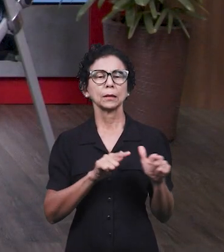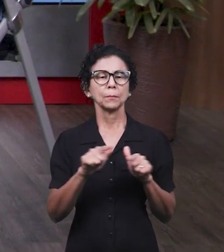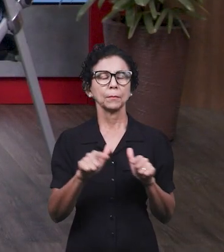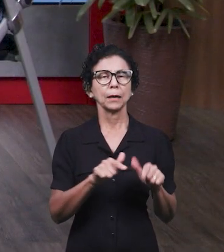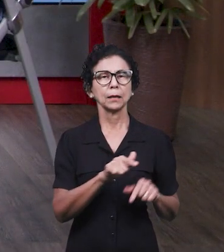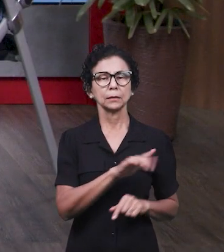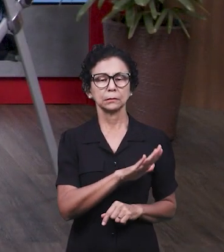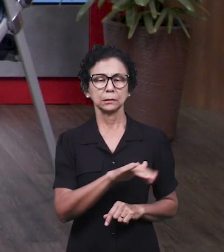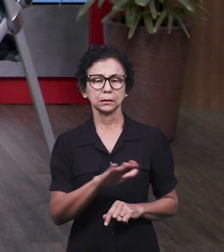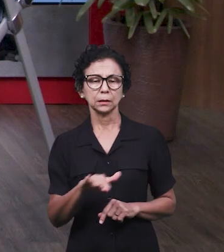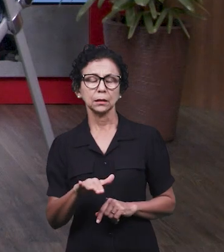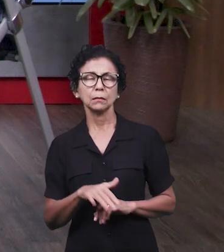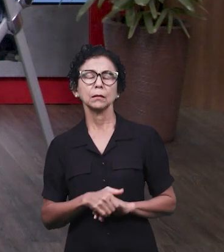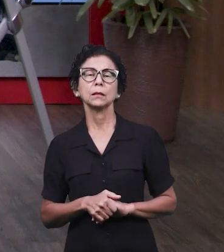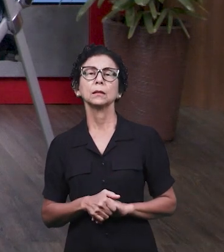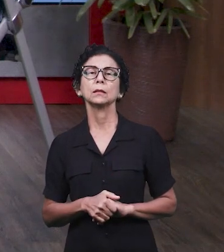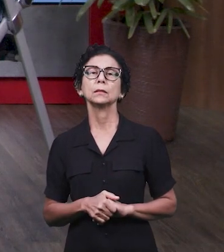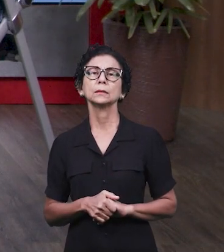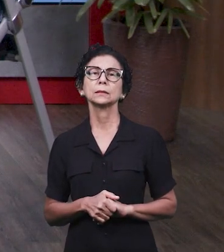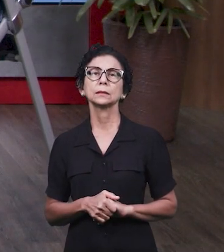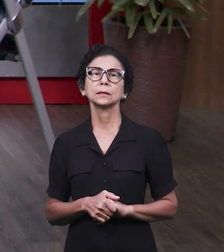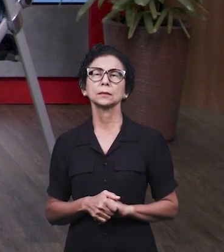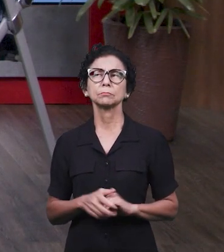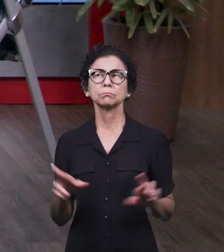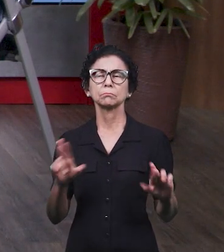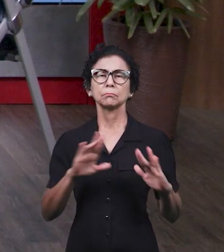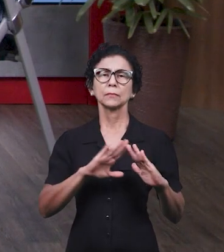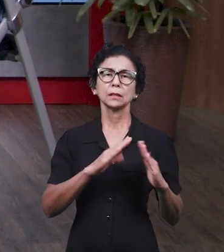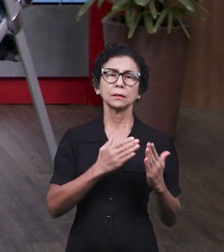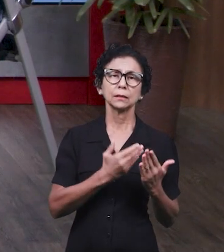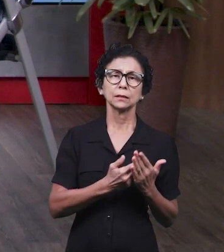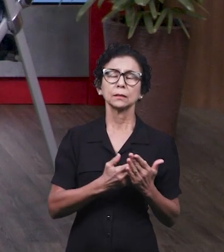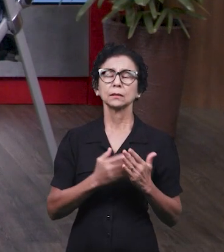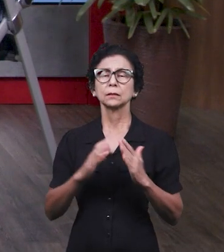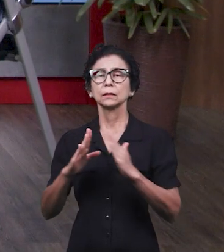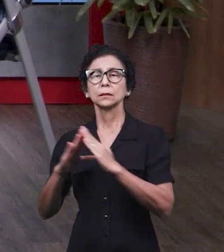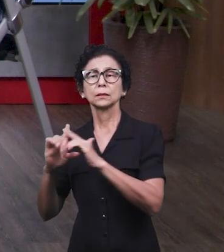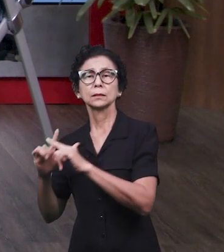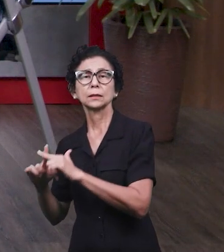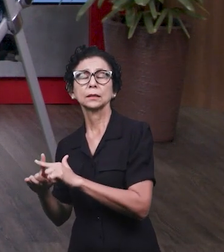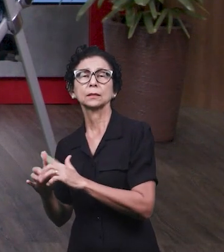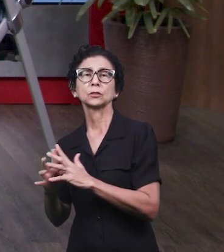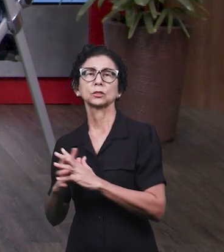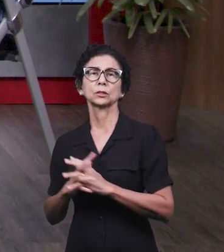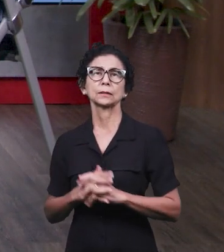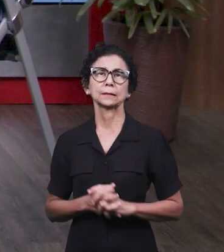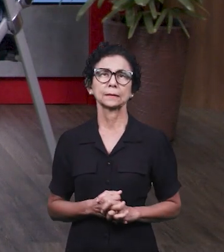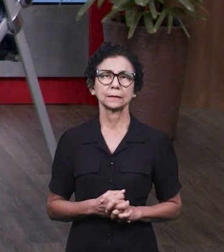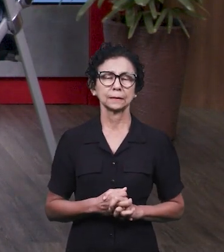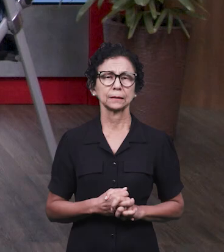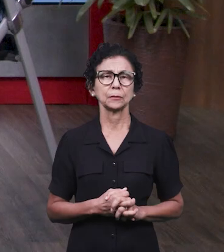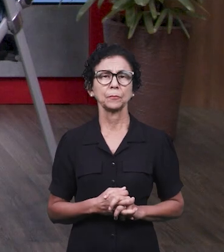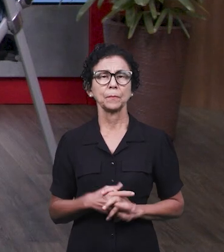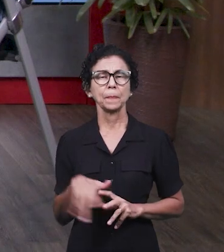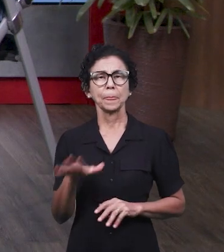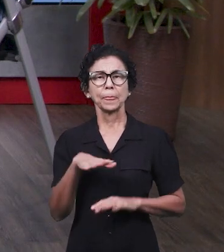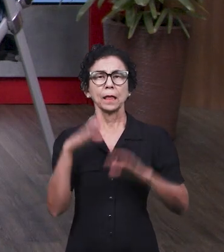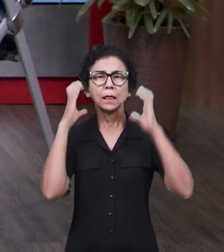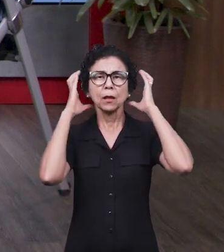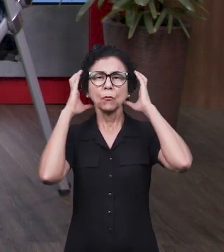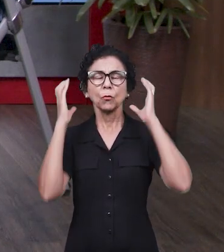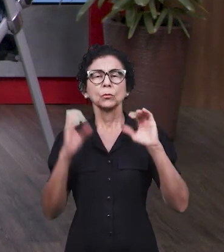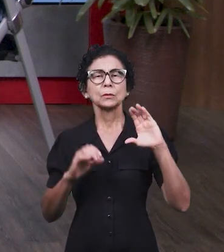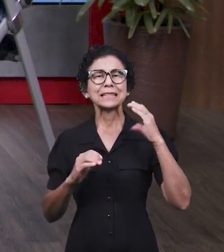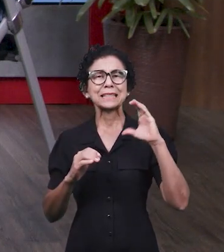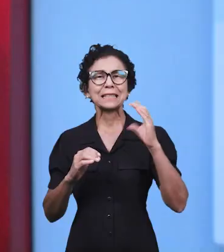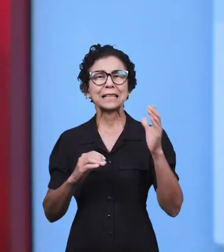as pessoas, tanto no convívio da igreja quanto no ambiente escolar? Leonice, a fonoaudiologia é a ciência que